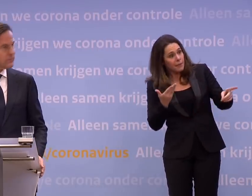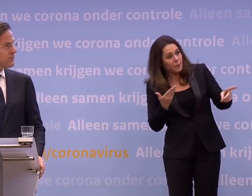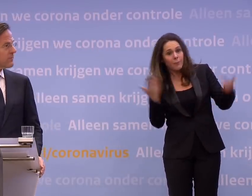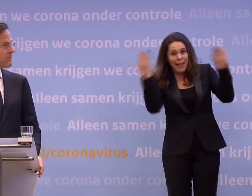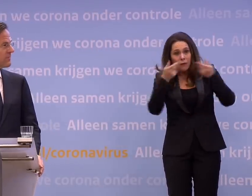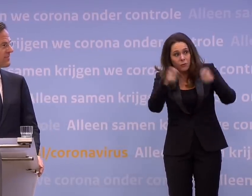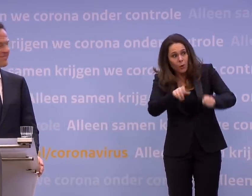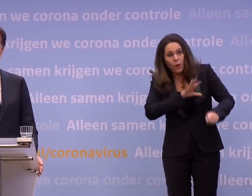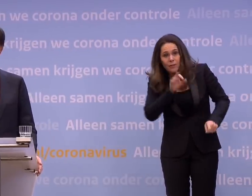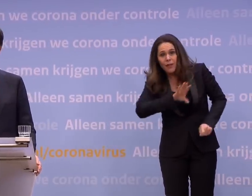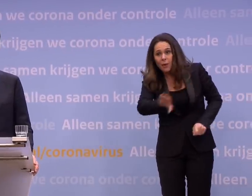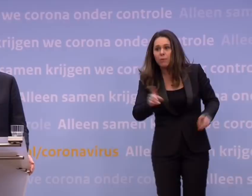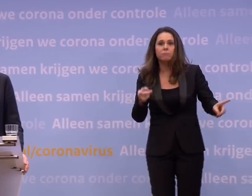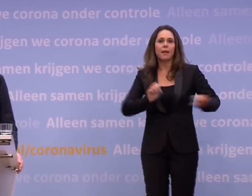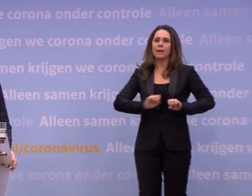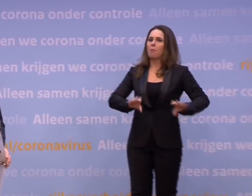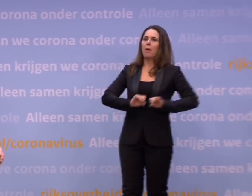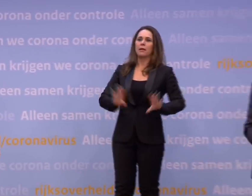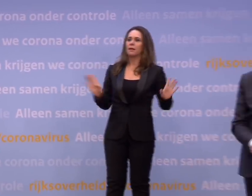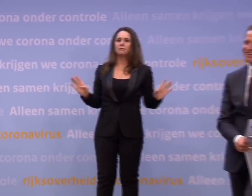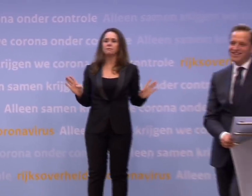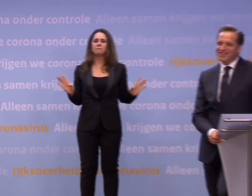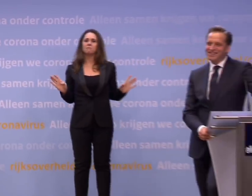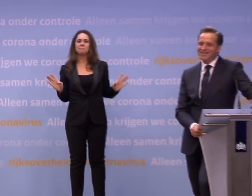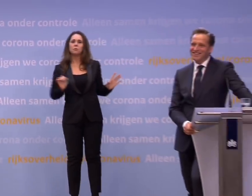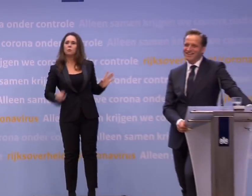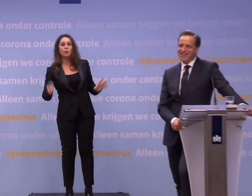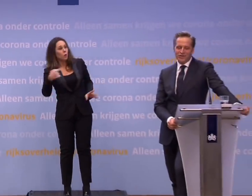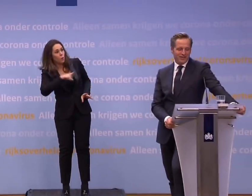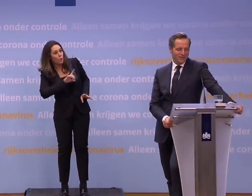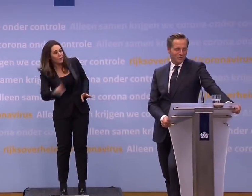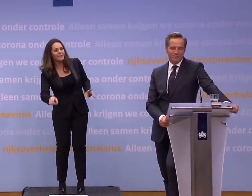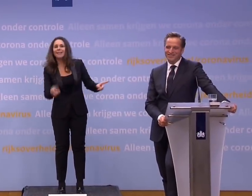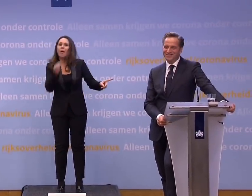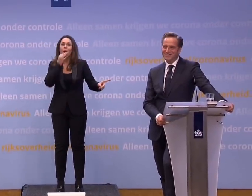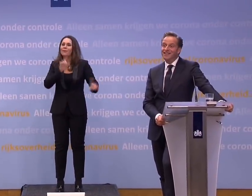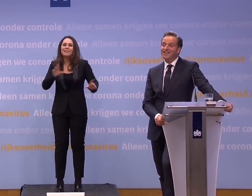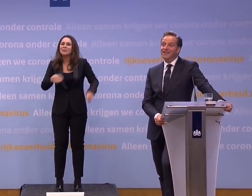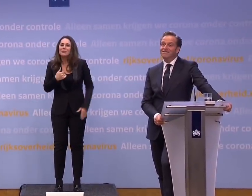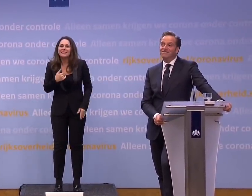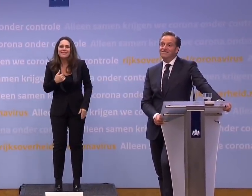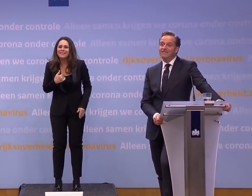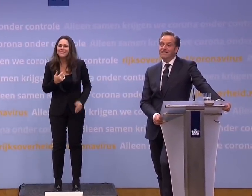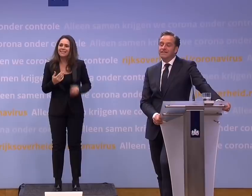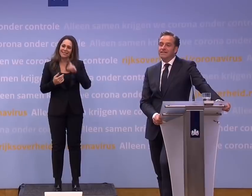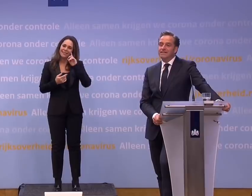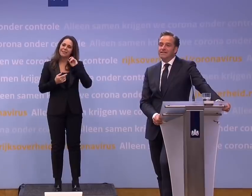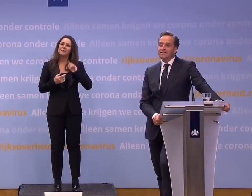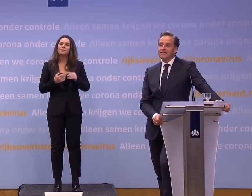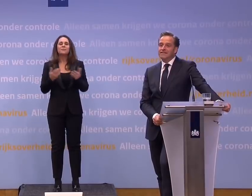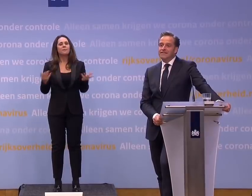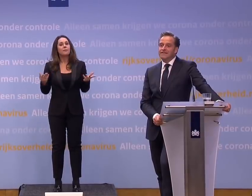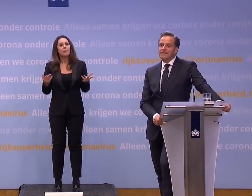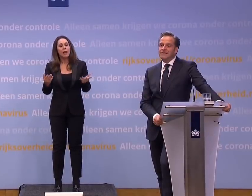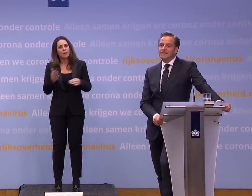Heer Rutte voert ook geen campagne, overigens. Nee, u ook niet, geloof ik. Maar gaat u wel aan tafel hoef dat niet meer te doen. Een serieus vraag, gaat u tijdens de